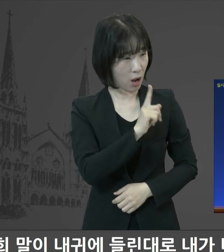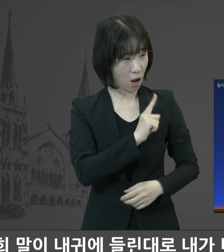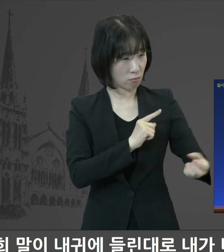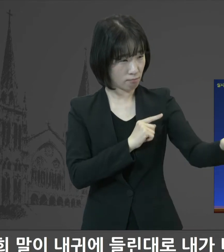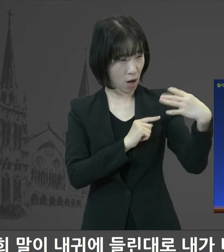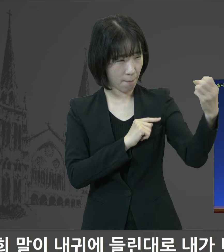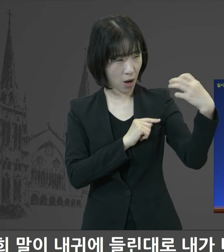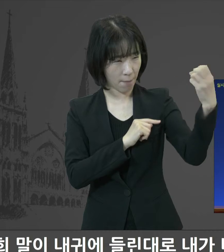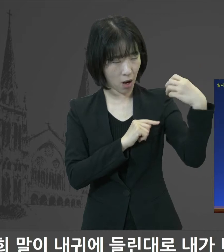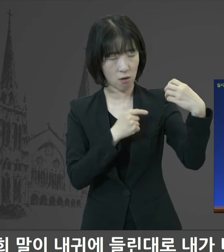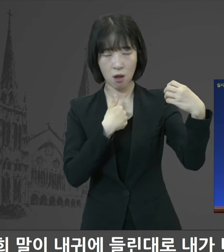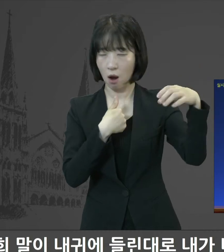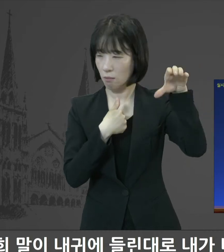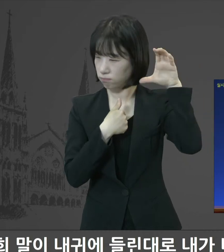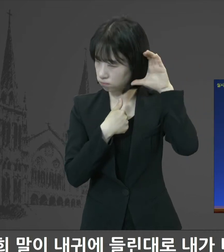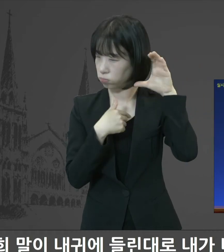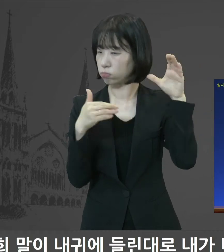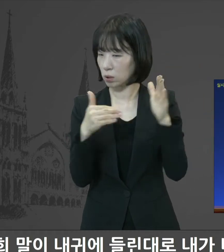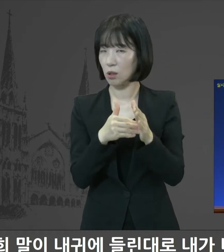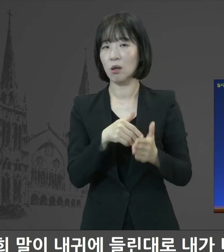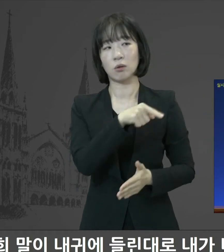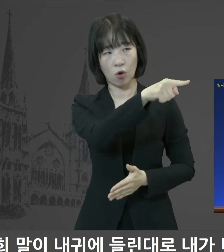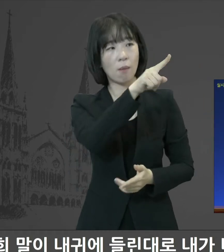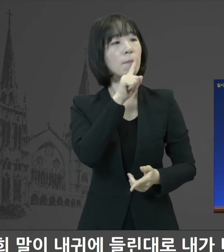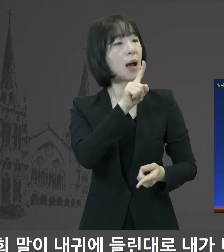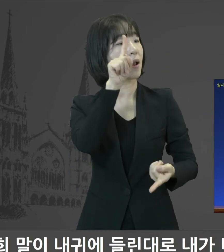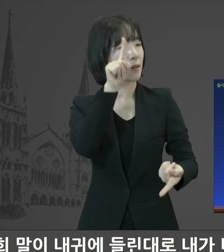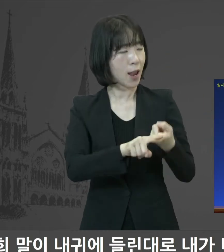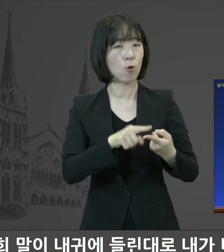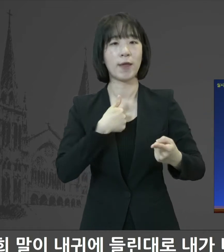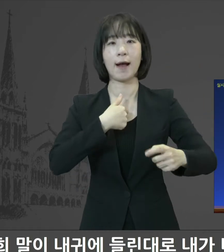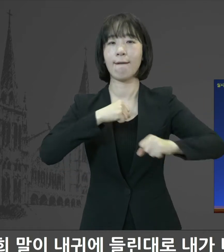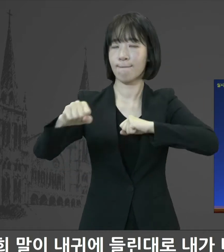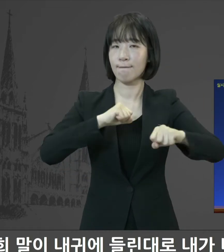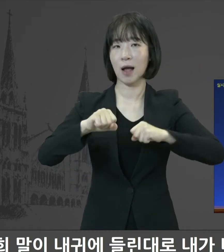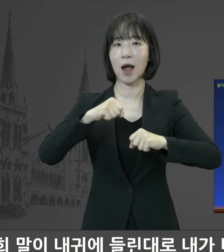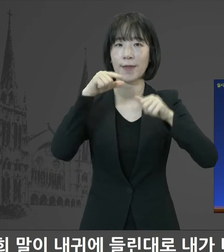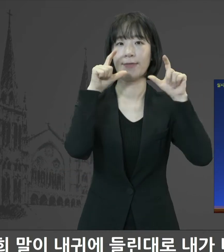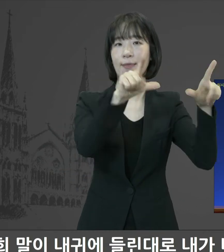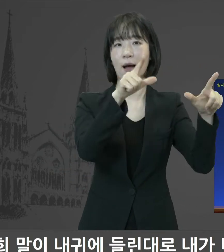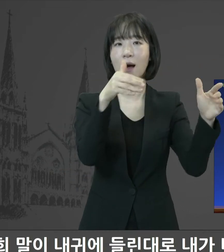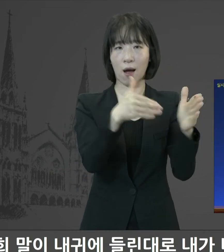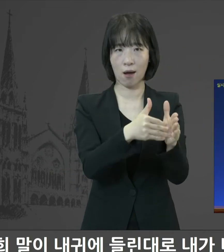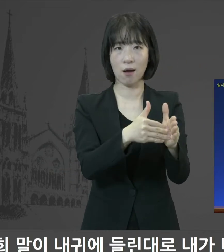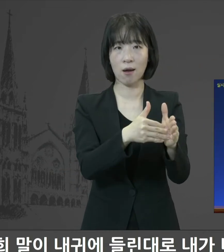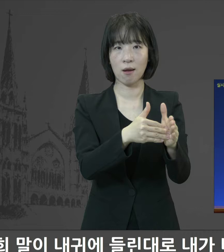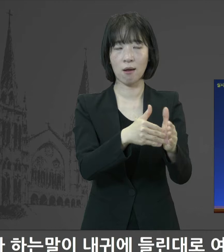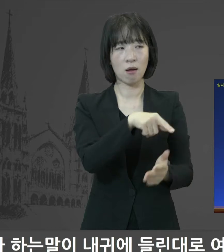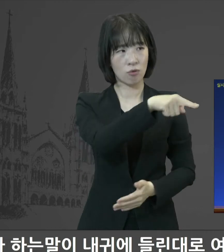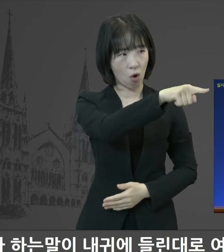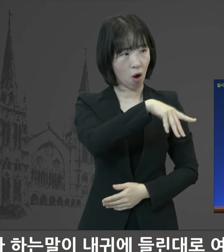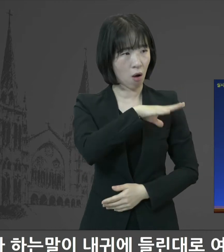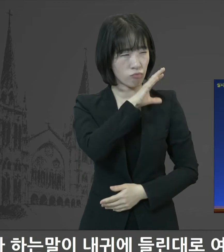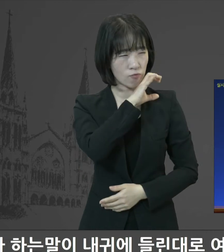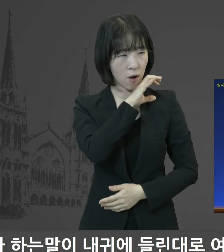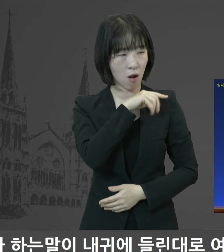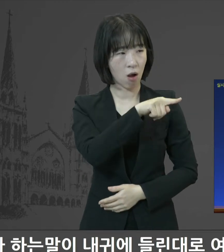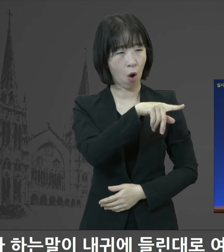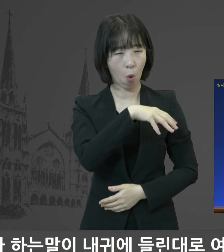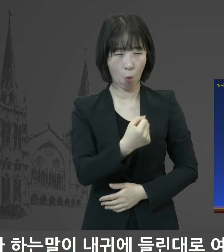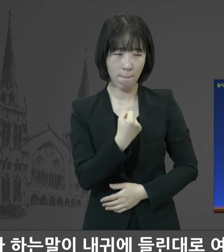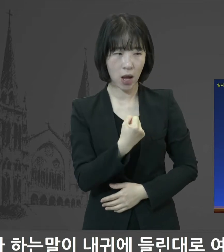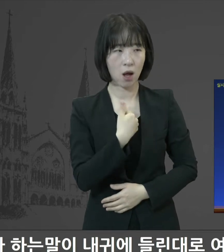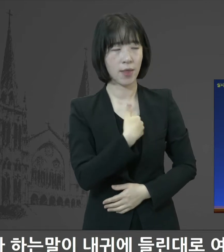대로 여호와께서 행하시겠다고 얘기하는 거죠. 불평과 원망이 하나님의 귀에